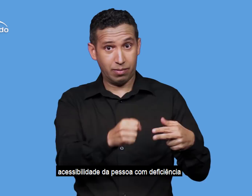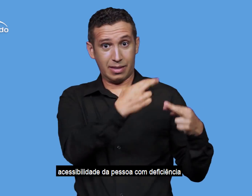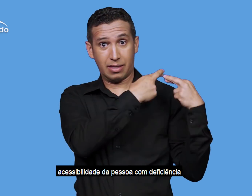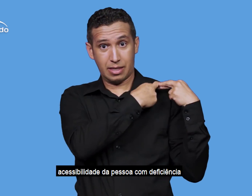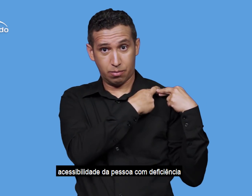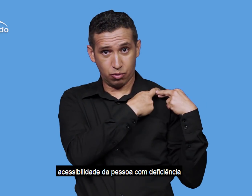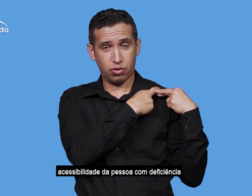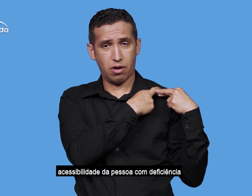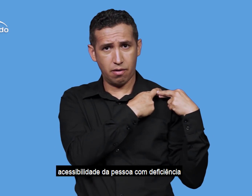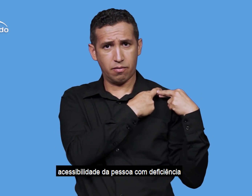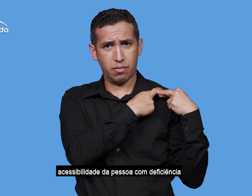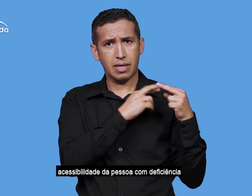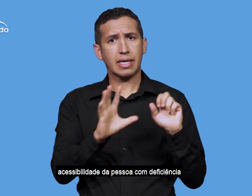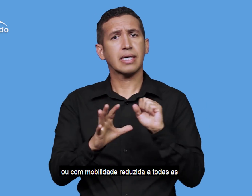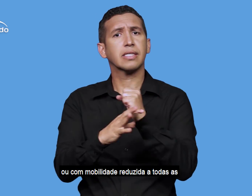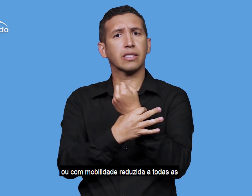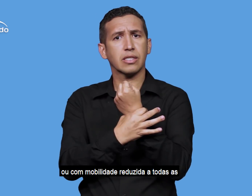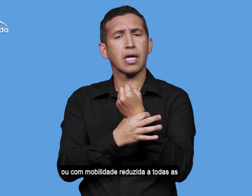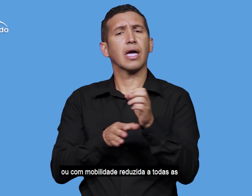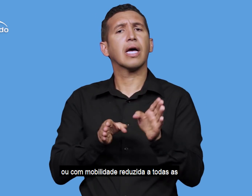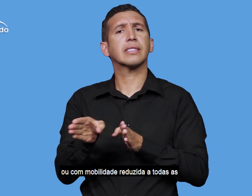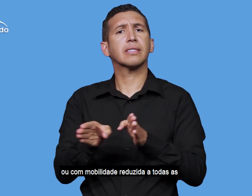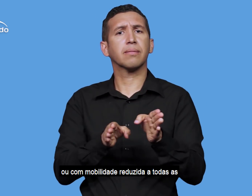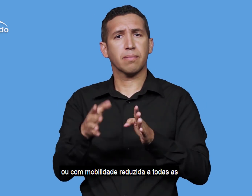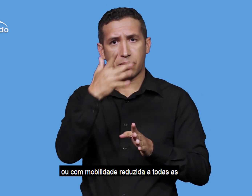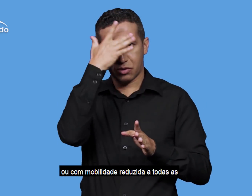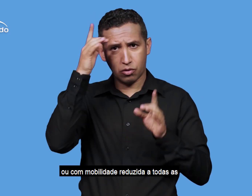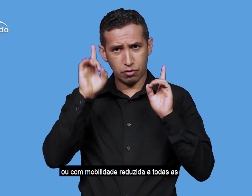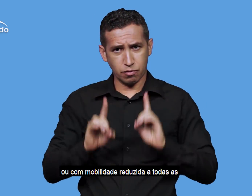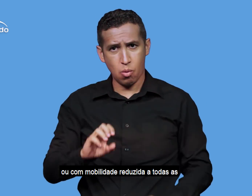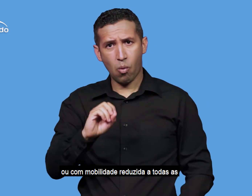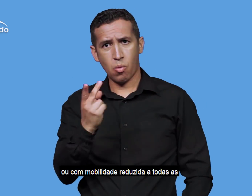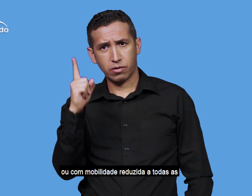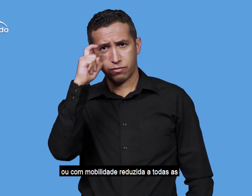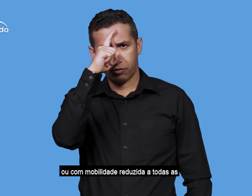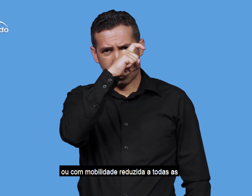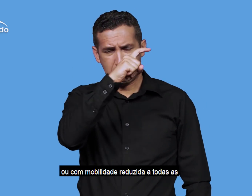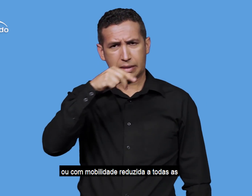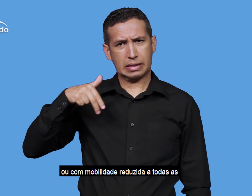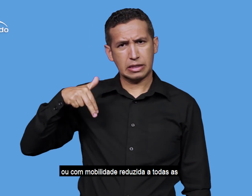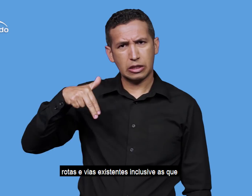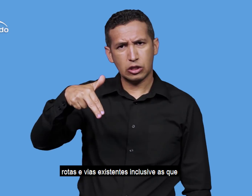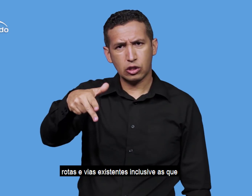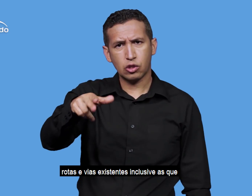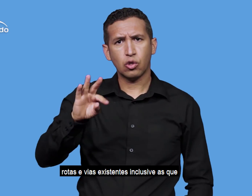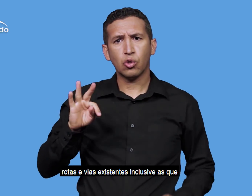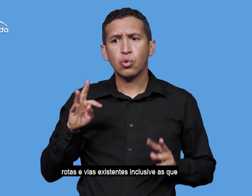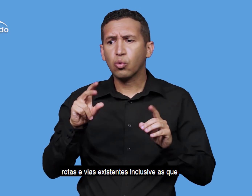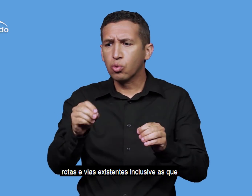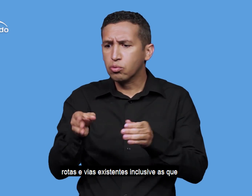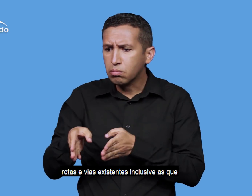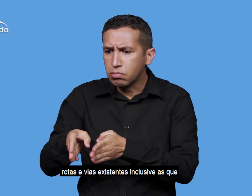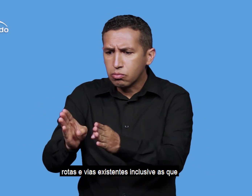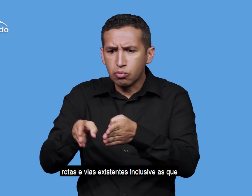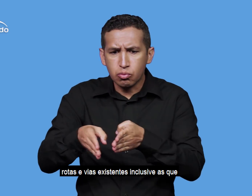da pessoa com deficiência ou com mobilidade reduzida a todas as rotas e vias existentes